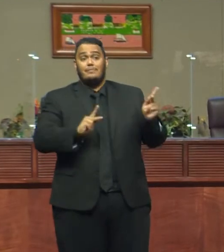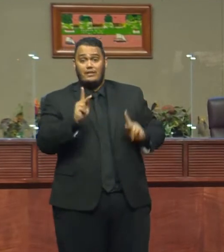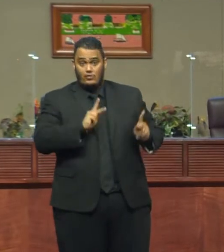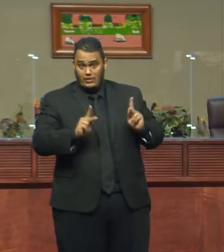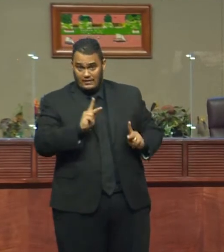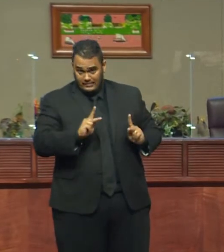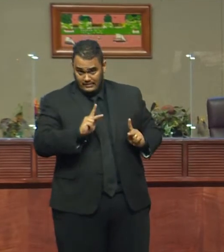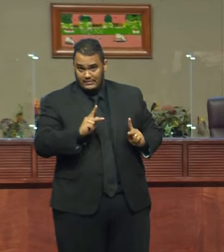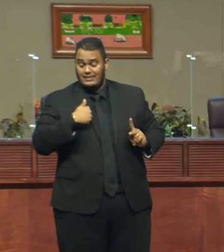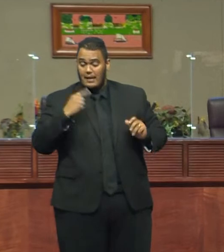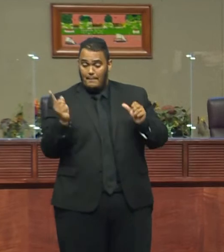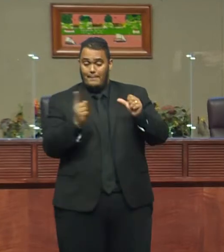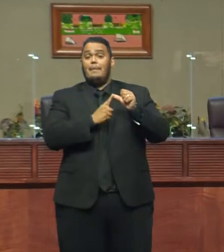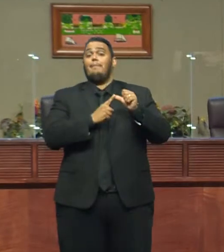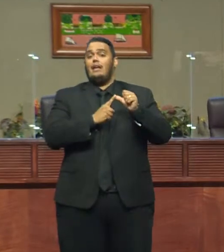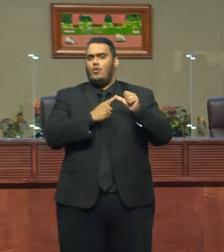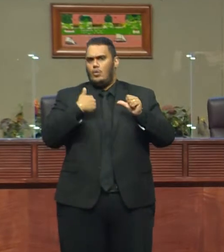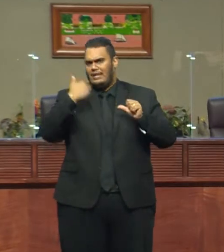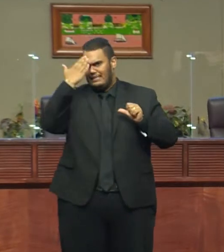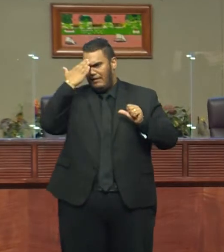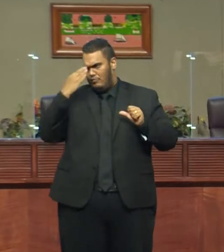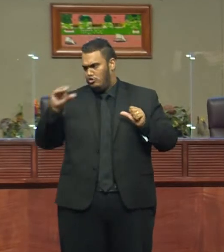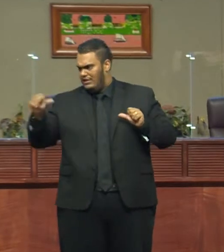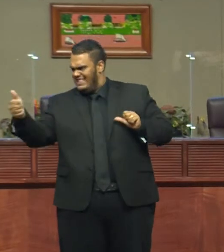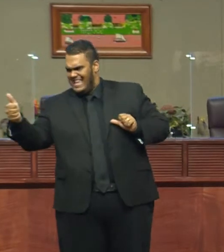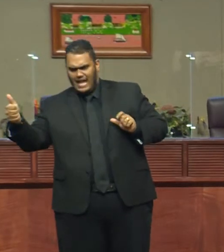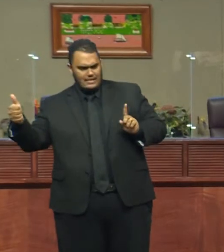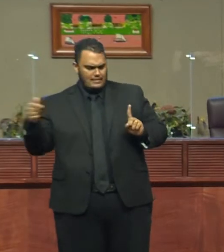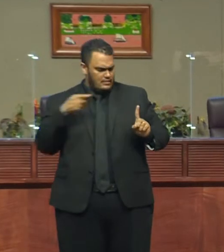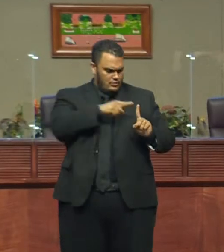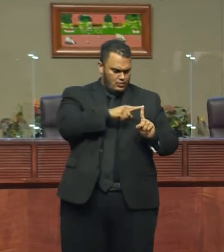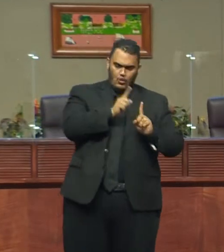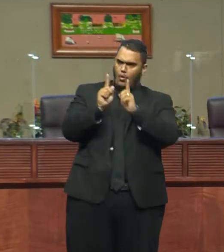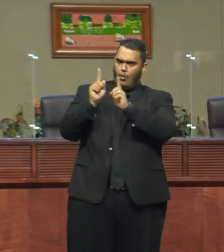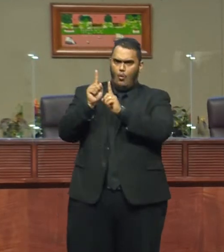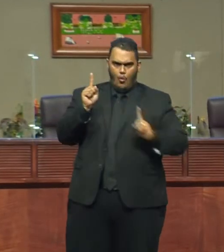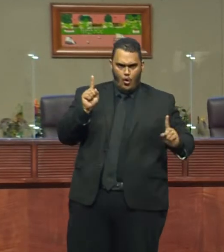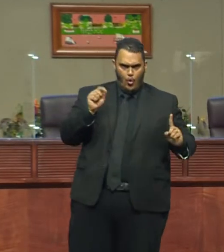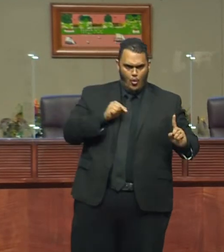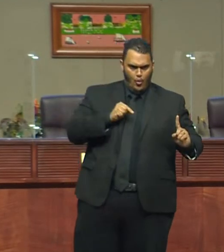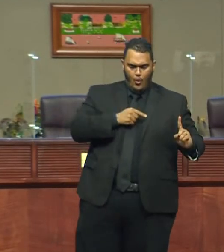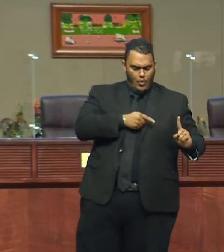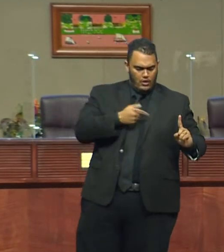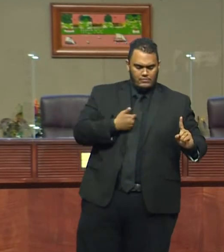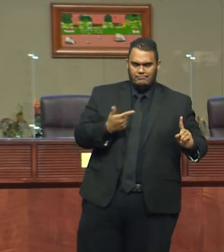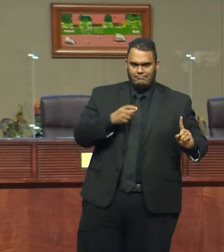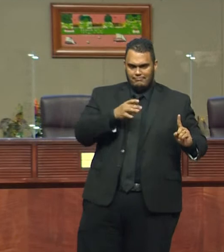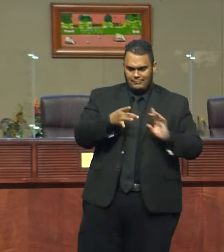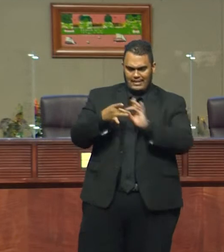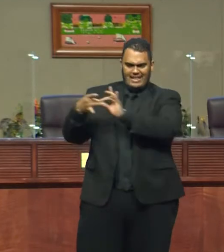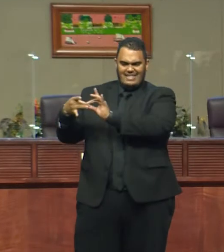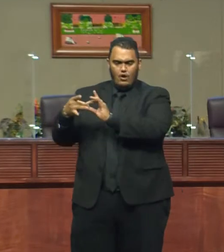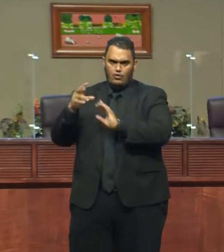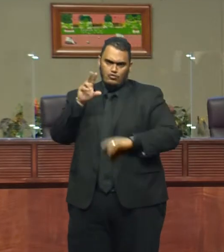que sepamos. Una de las personas, también la